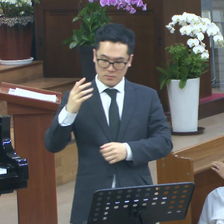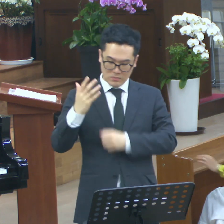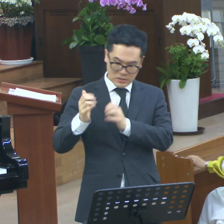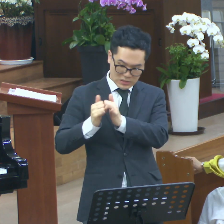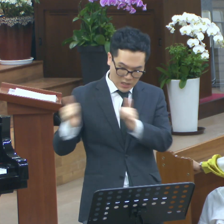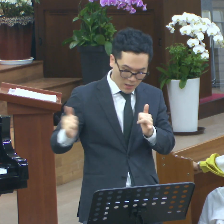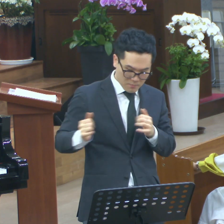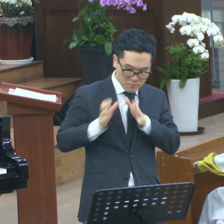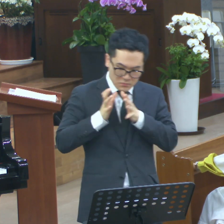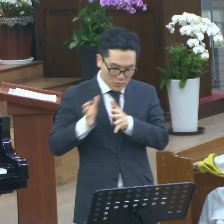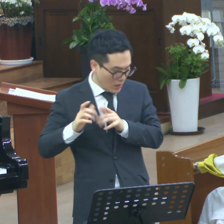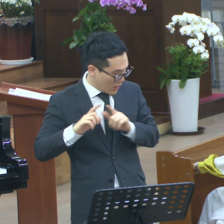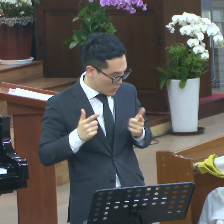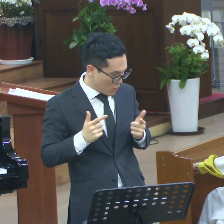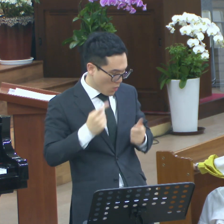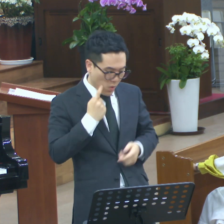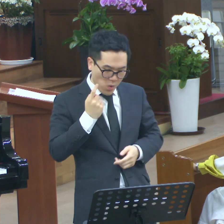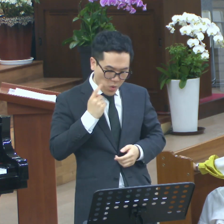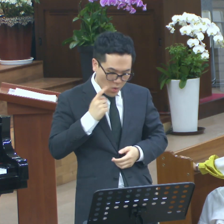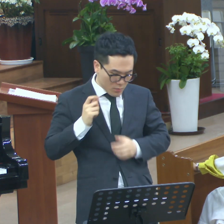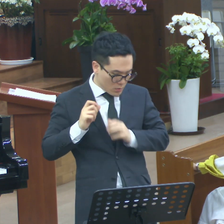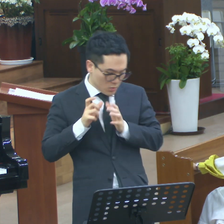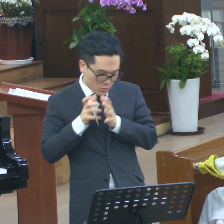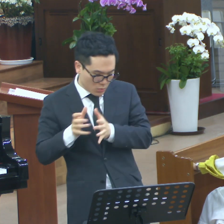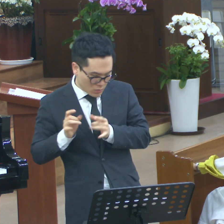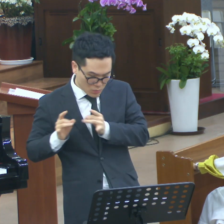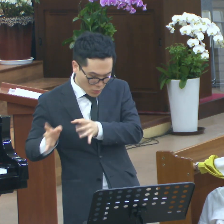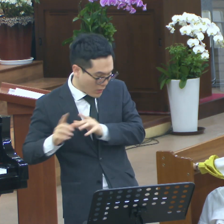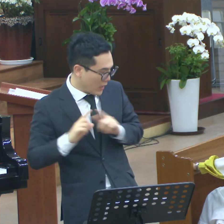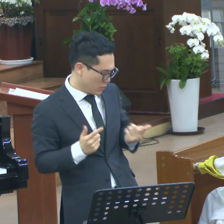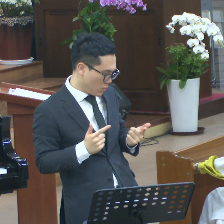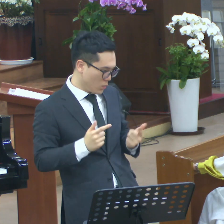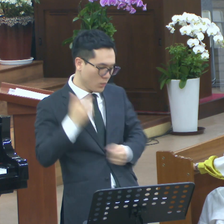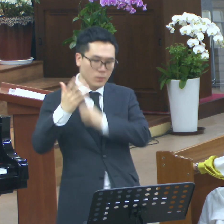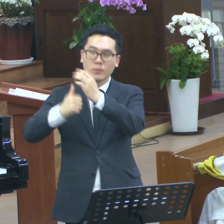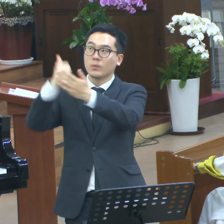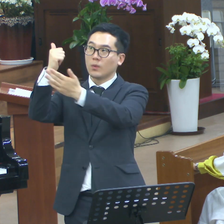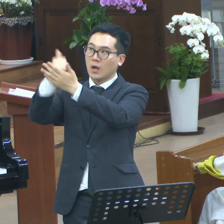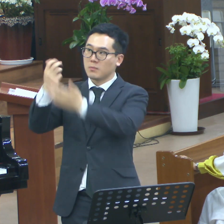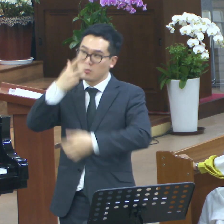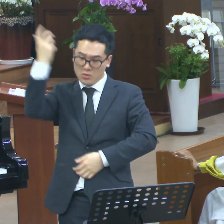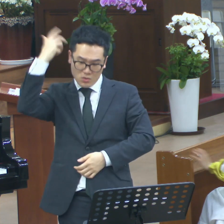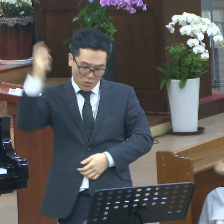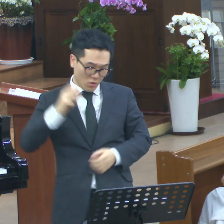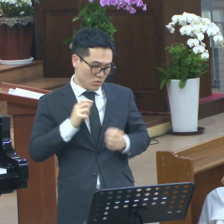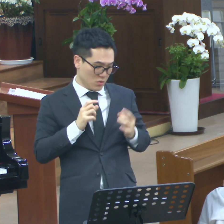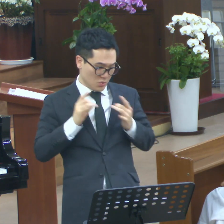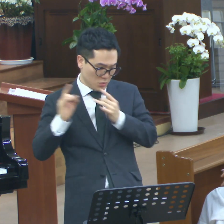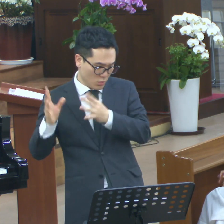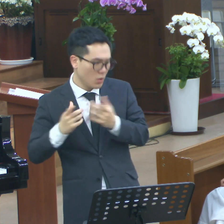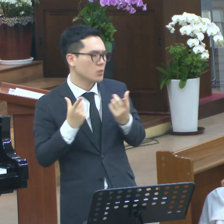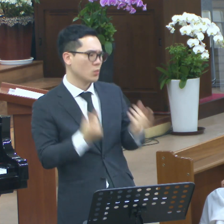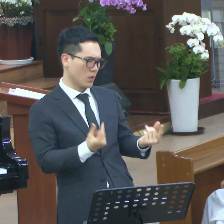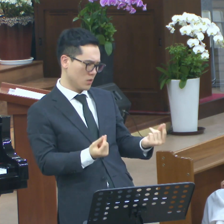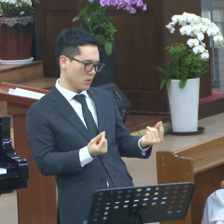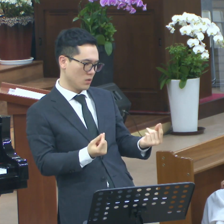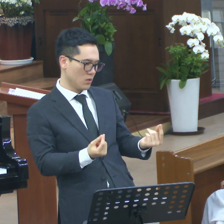아내도 남편도 다 죽어서 나갔어요. 이 일은 교회에 굉장히 경종을 울리는 두려운 사건으로